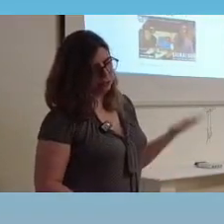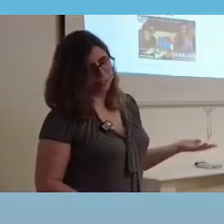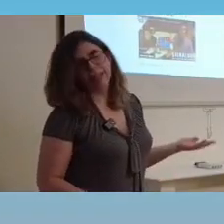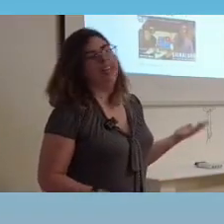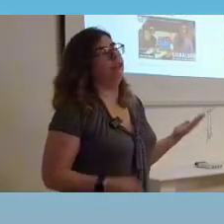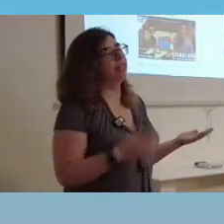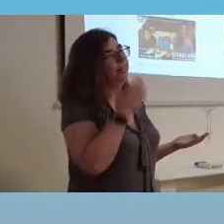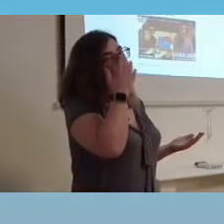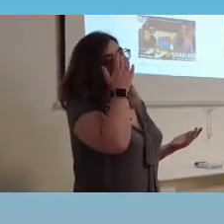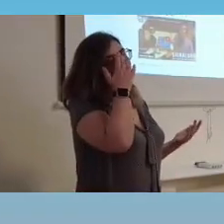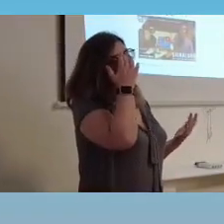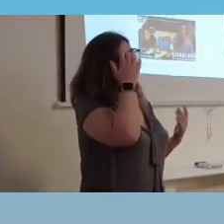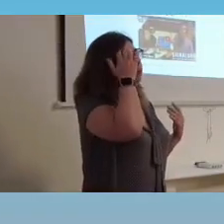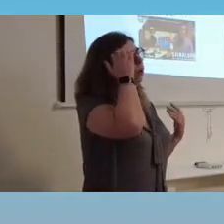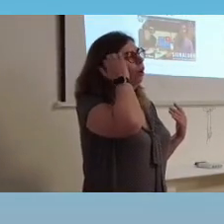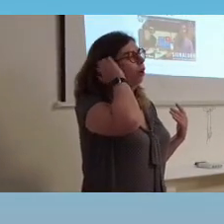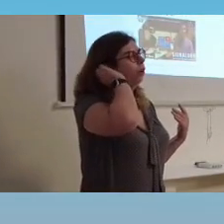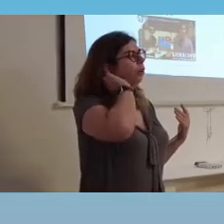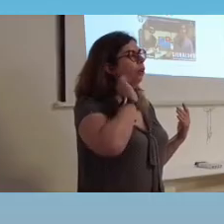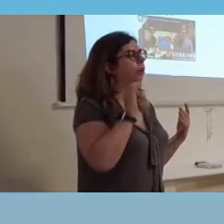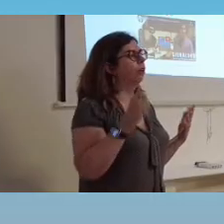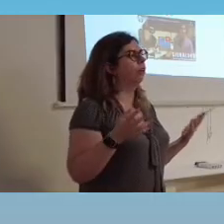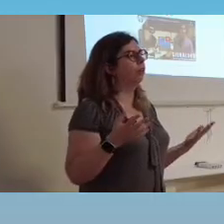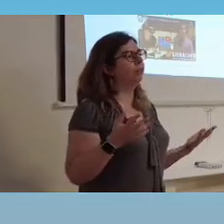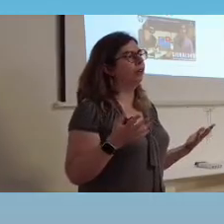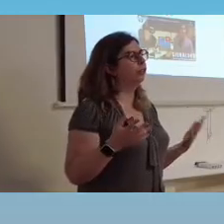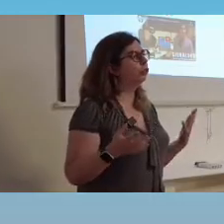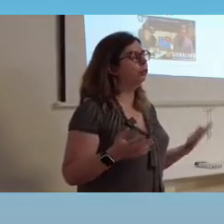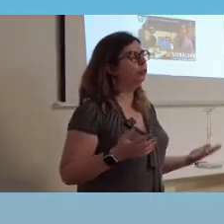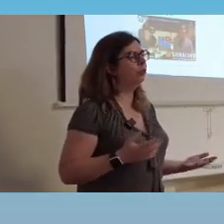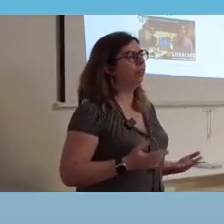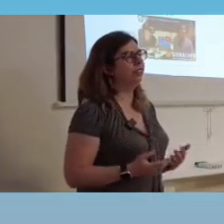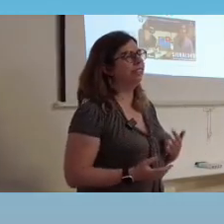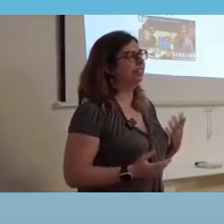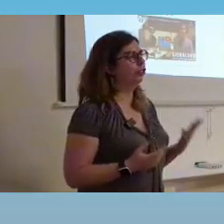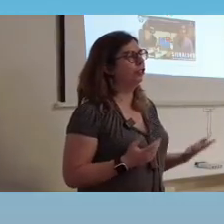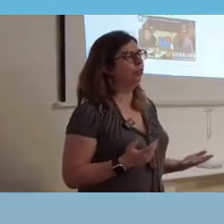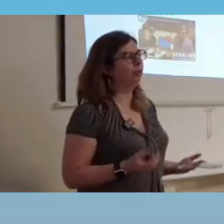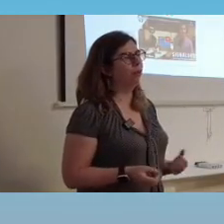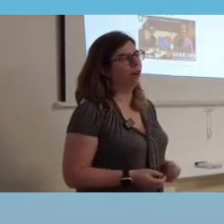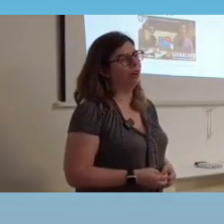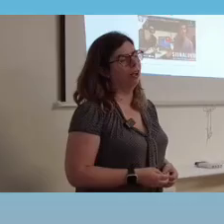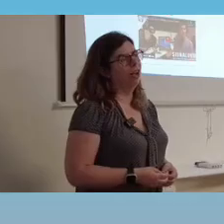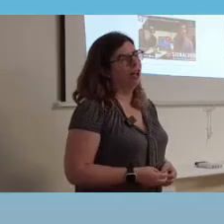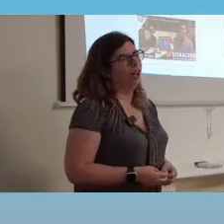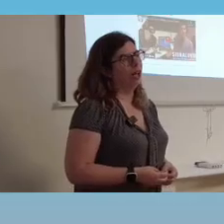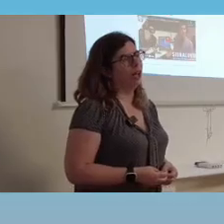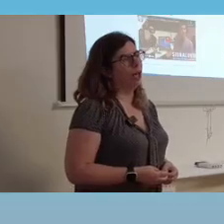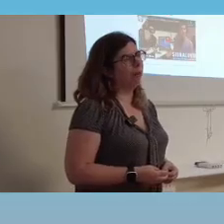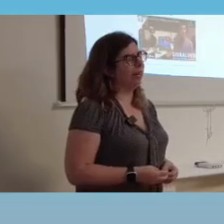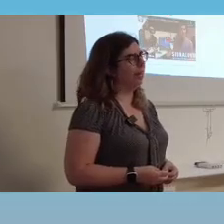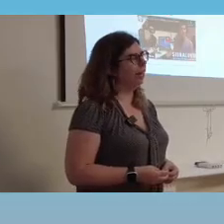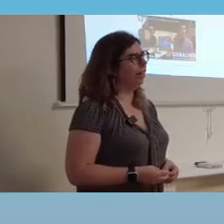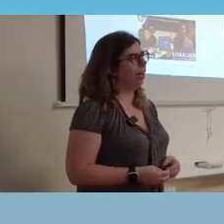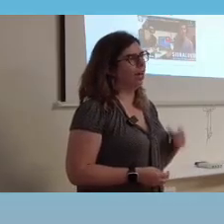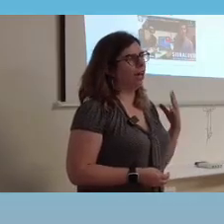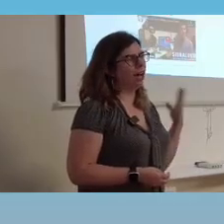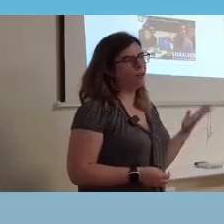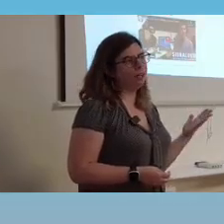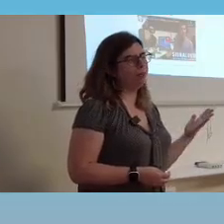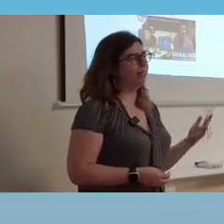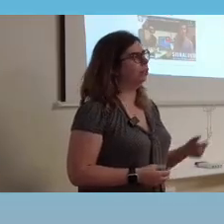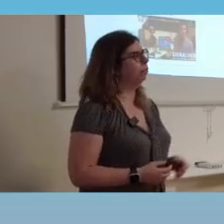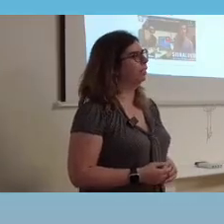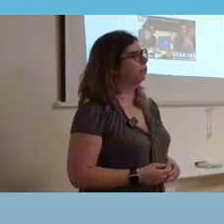Parce qu'il y a quelques années, il y a eu dans les journaux des étudiants américains